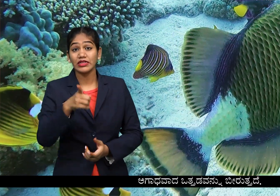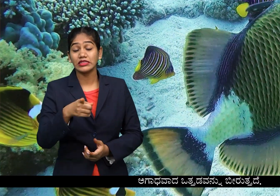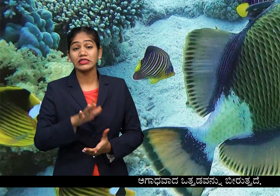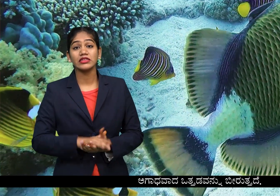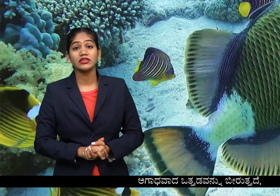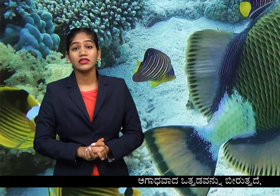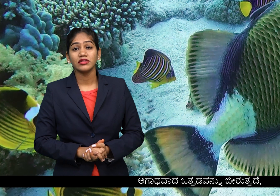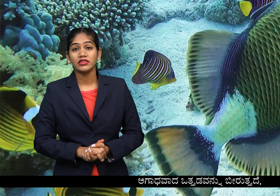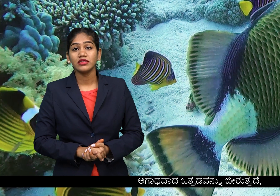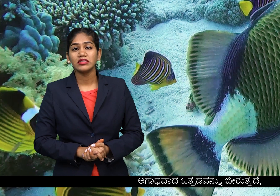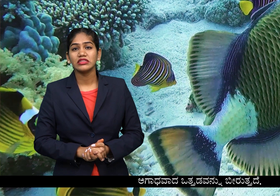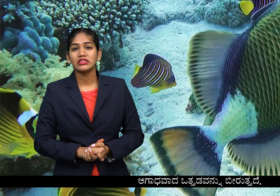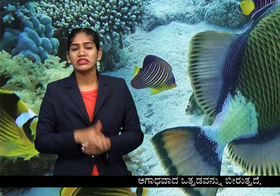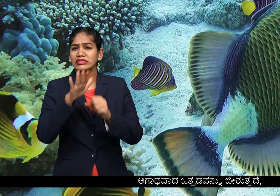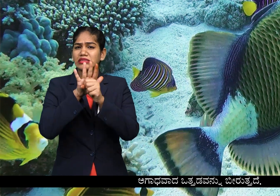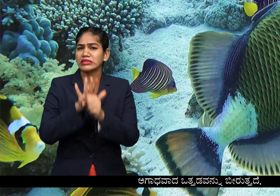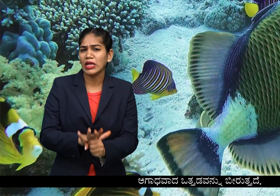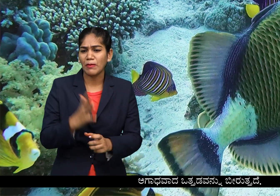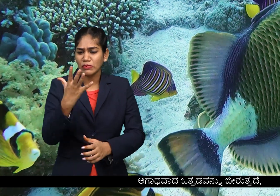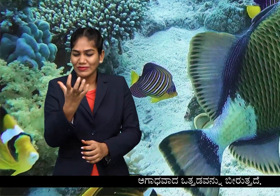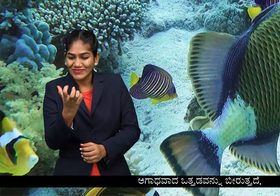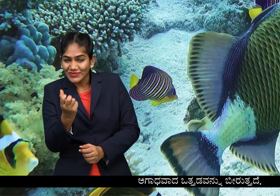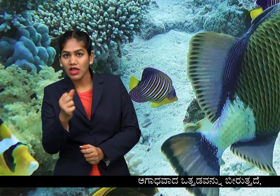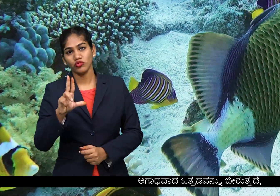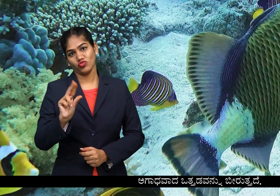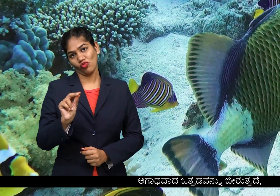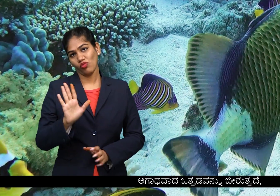ಅಗಾಧವಾದ ಒತ್ತಡವನ್ನ ಬೀರುತ್ತದೆ.